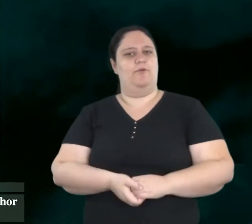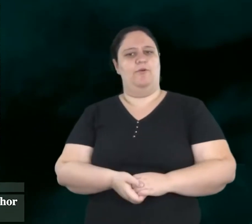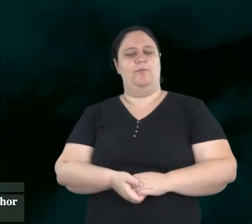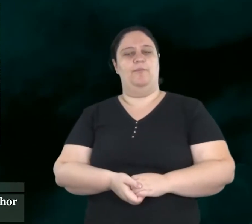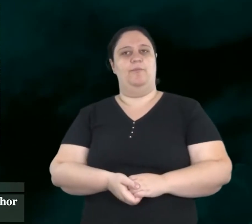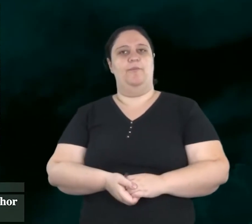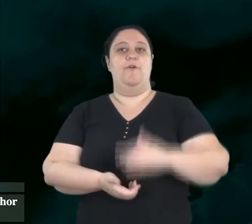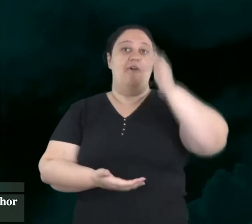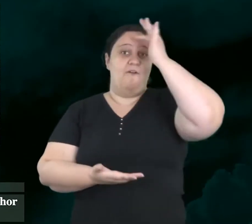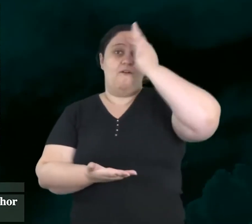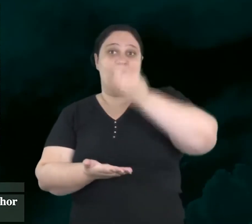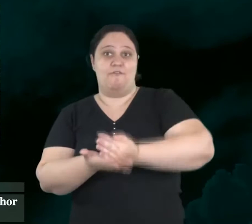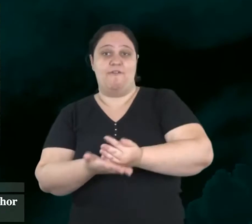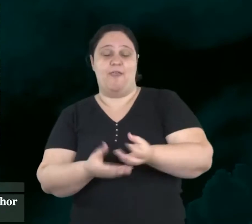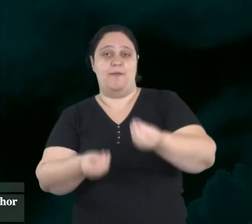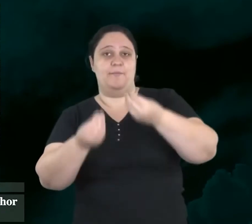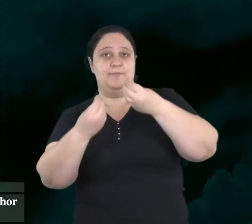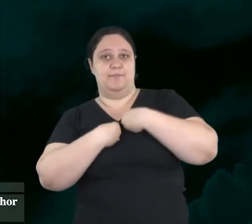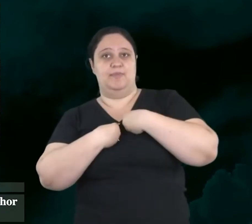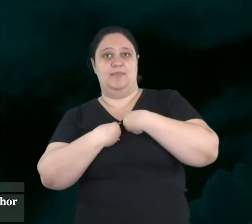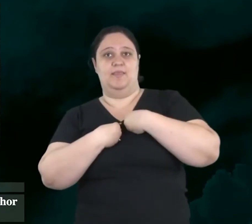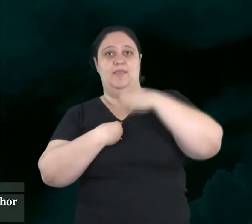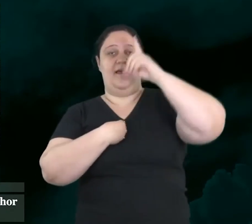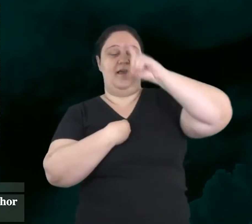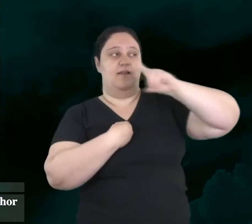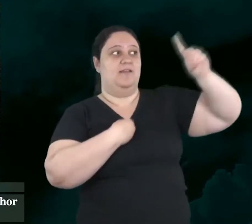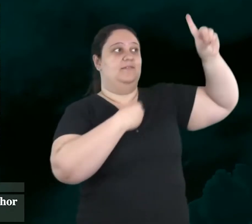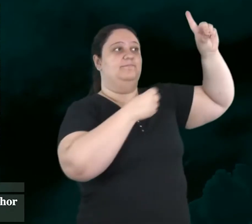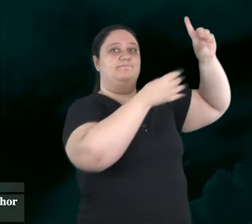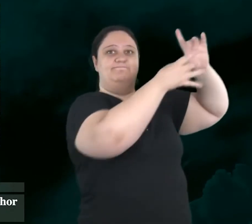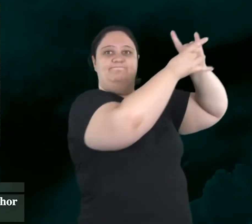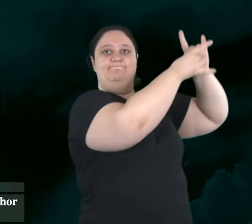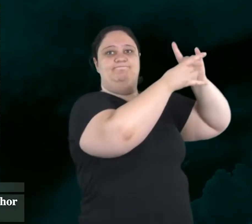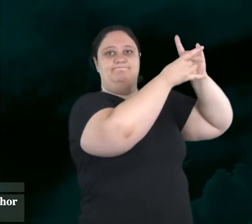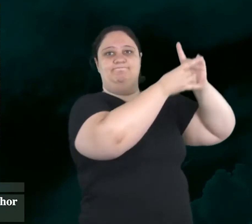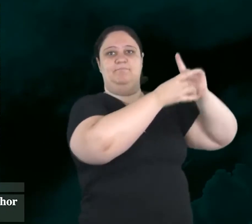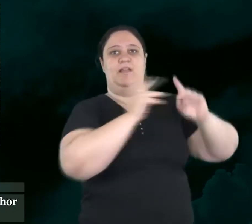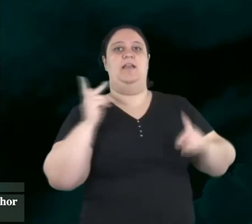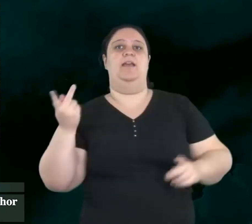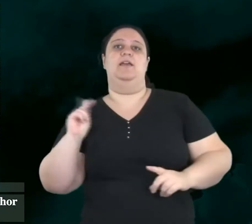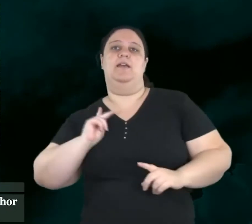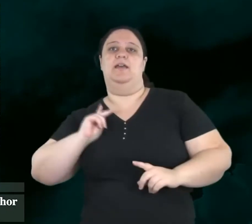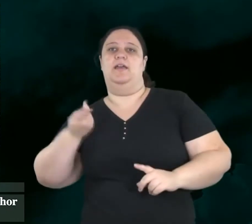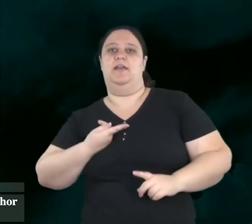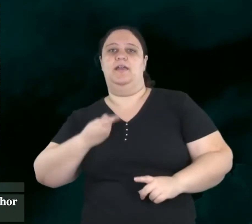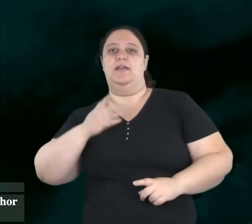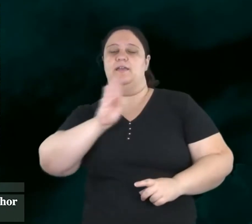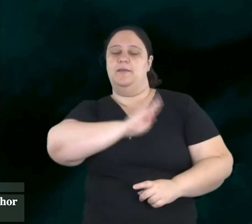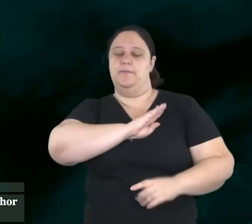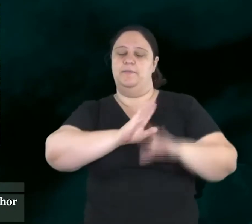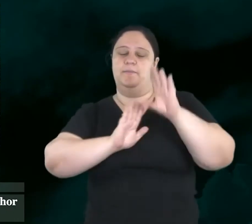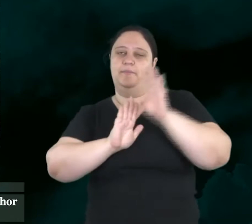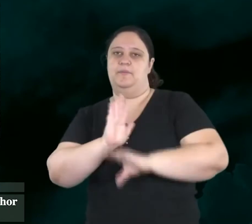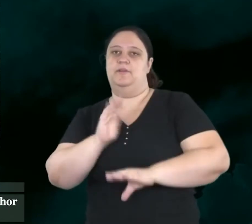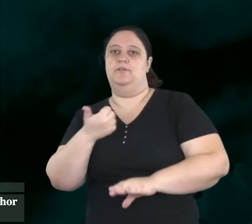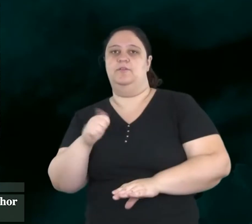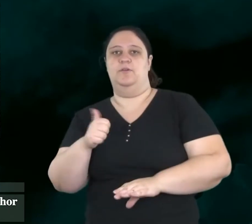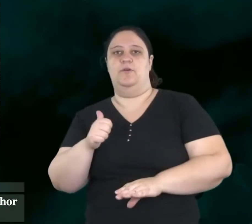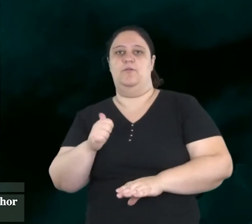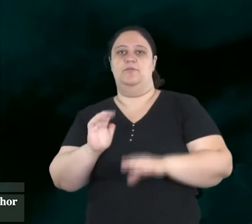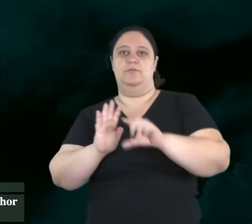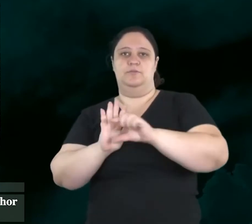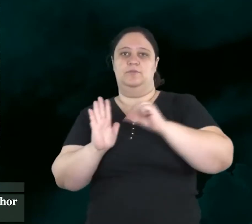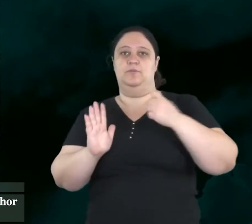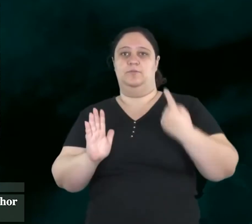tenho acesso a todas as riquezas de Deus? Como? Hebreus 11, versículo 1, diz assim,